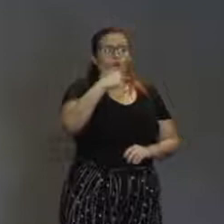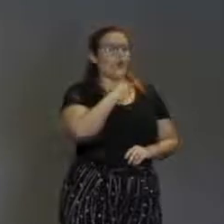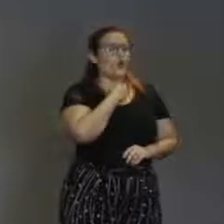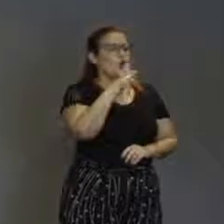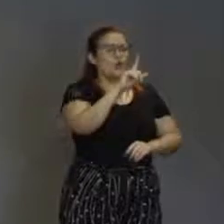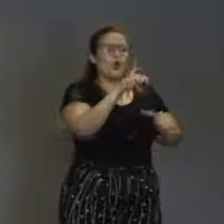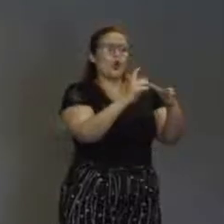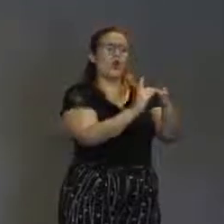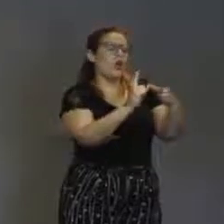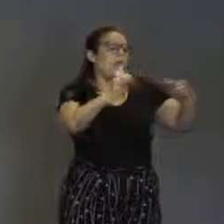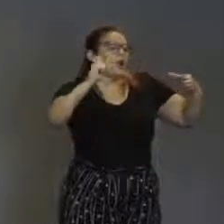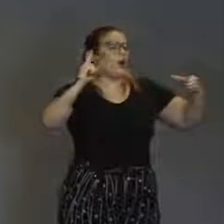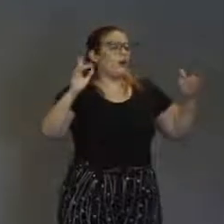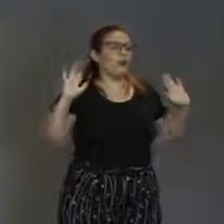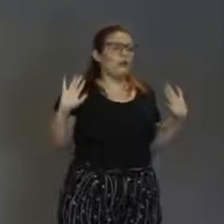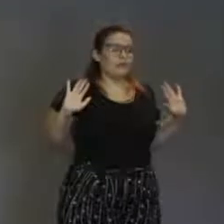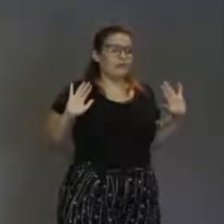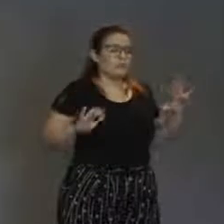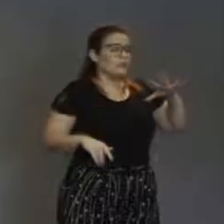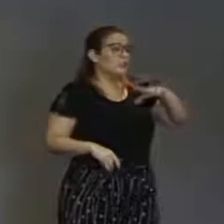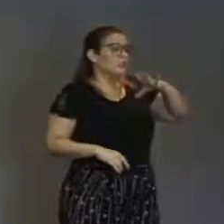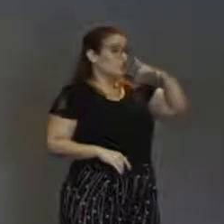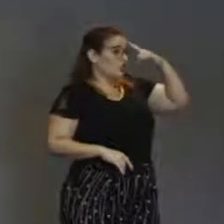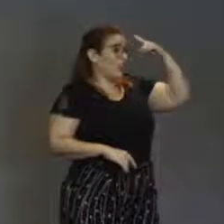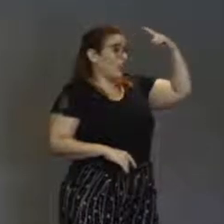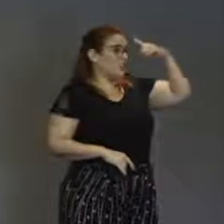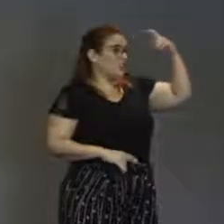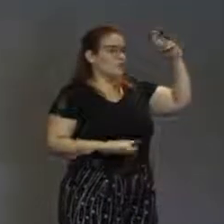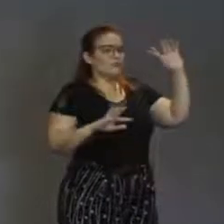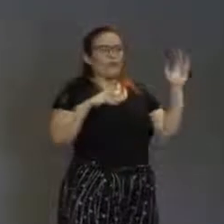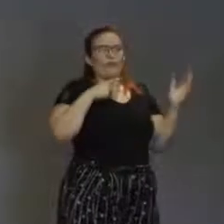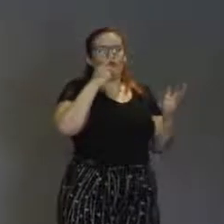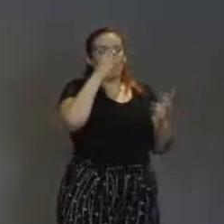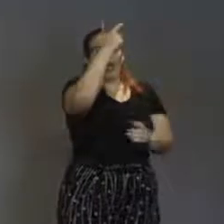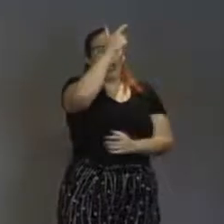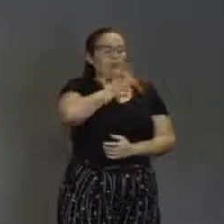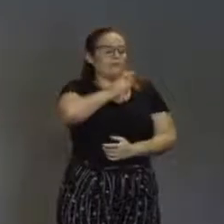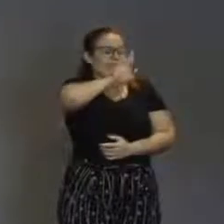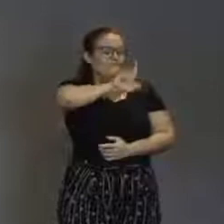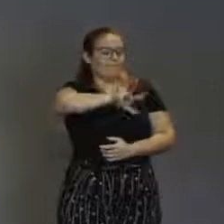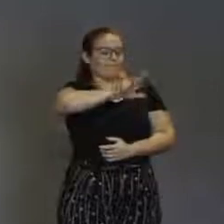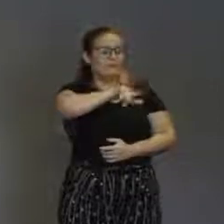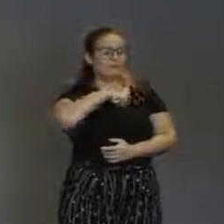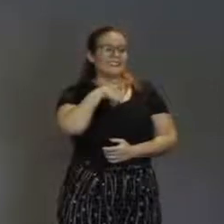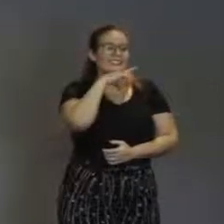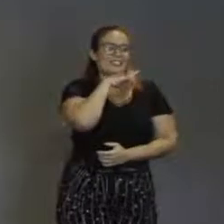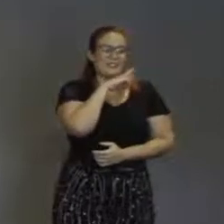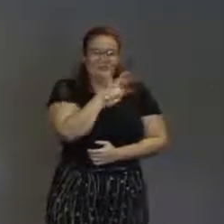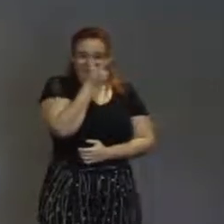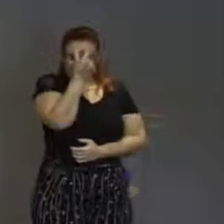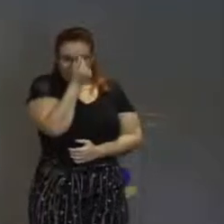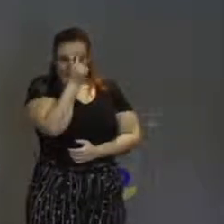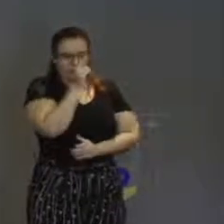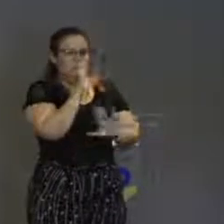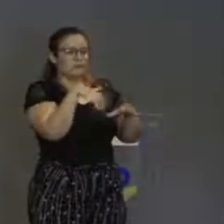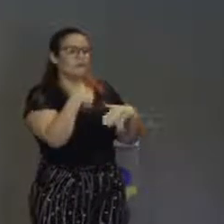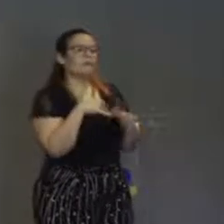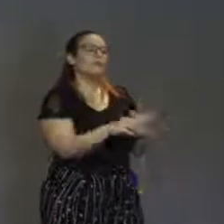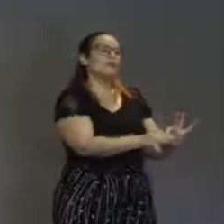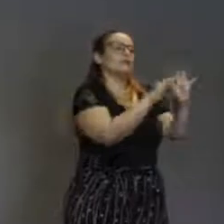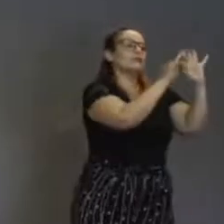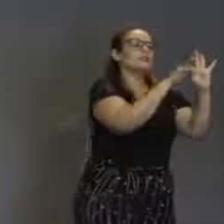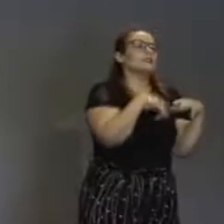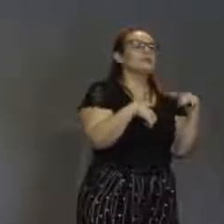ser aquela coisa da cidade criativa que eu não vou dizer que eu não sou. Por mais que eu tenha meu lado acadêmico, eu não sou apegada a conceitos, eu embolo